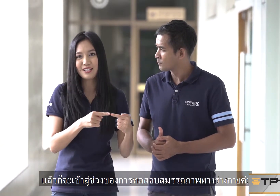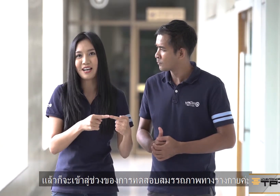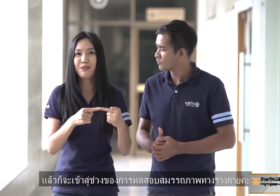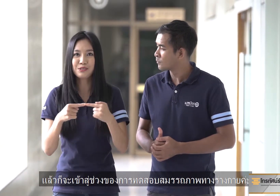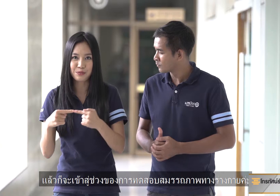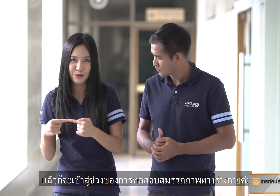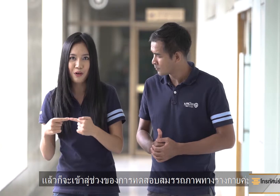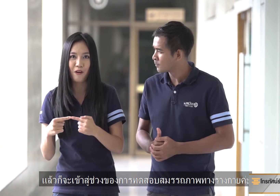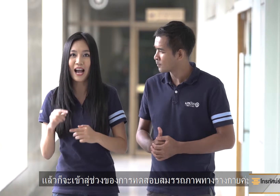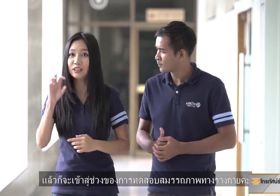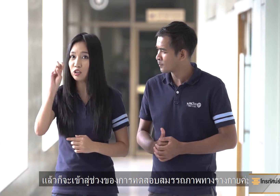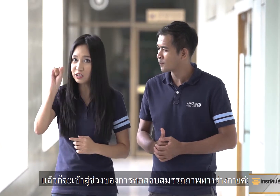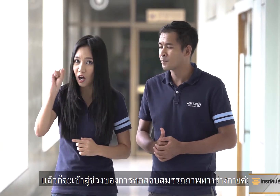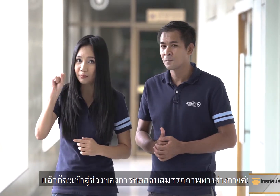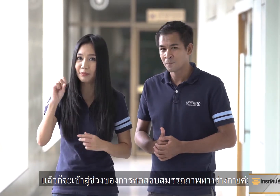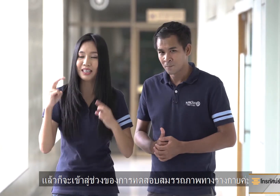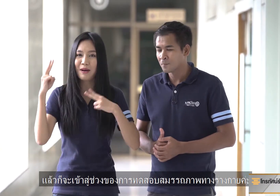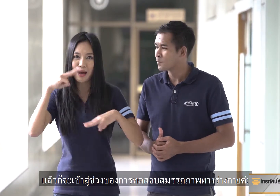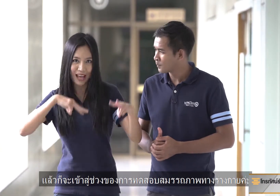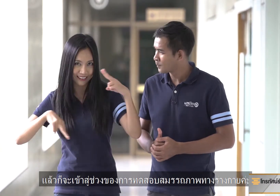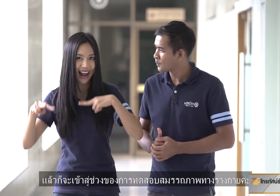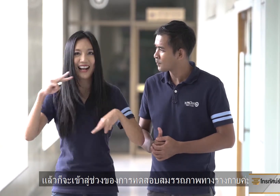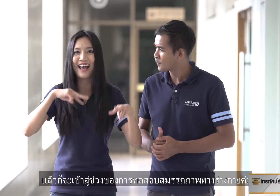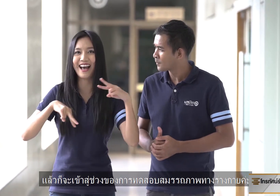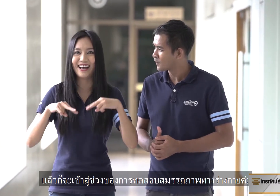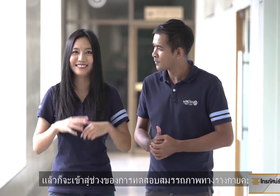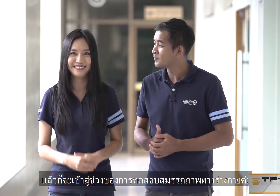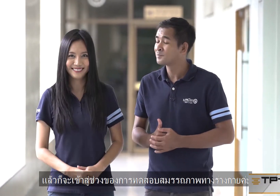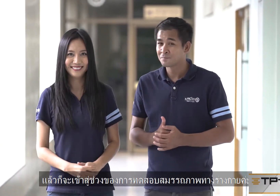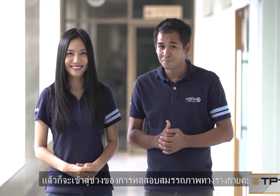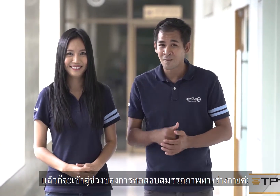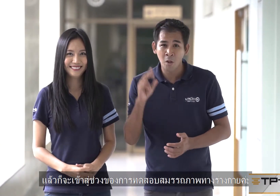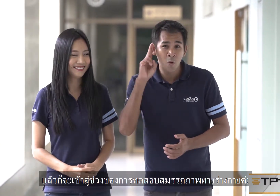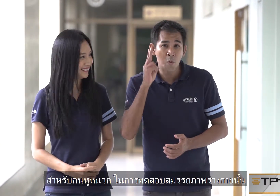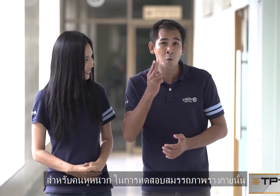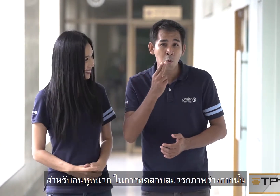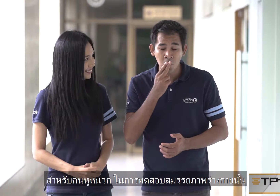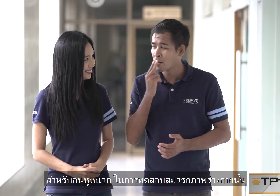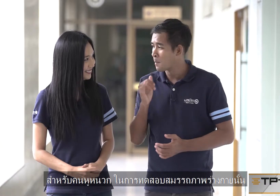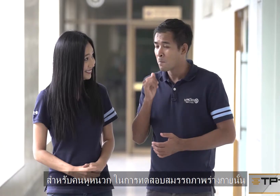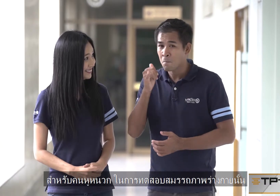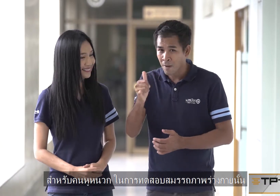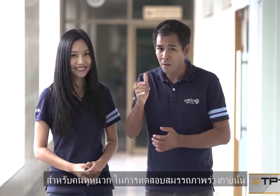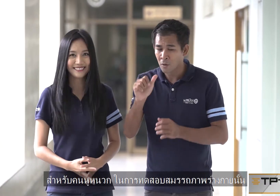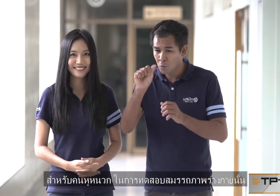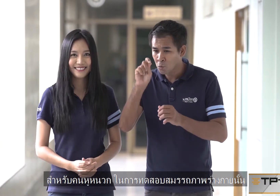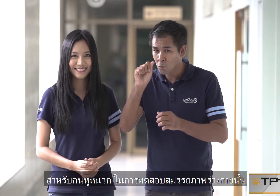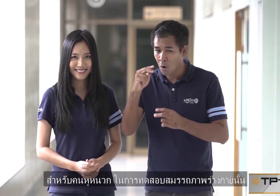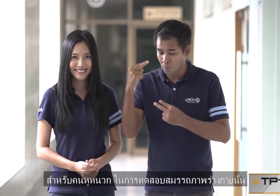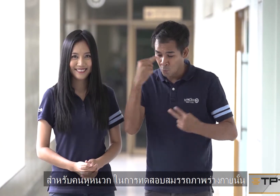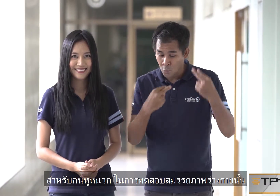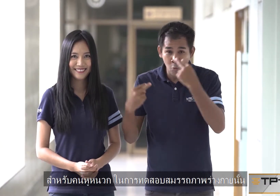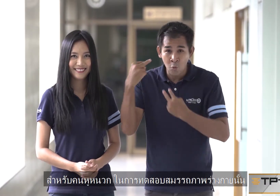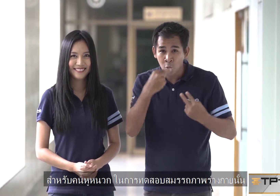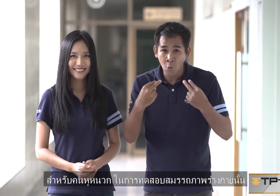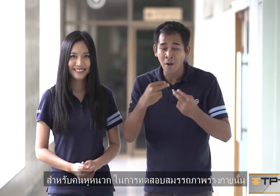แล้วก็จะเข้าสู่ช่วงของการทดสอบสมรรถภาพทางร่างกายค่ะ สำหรับคนหูหนวกในการ